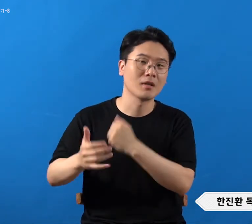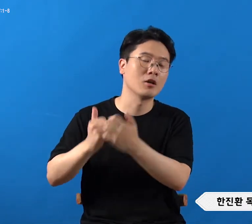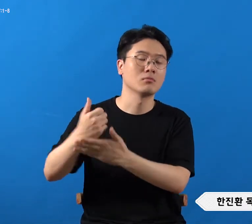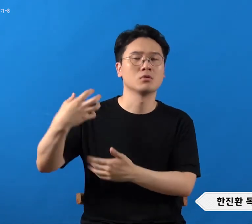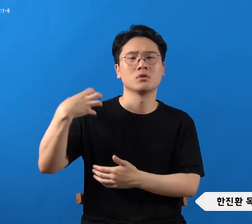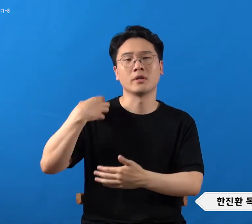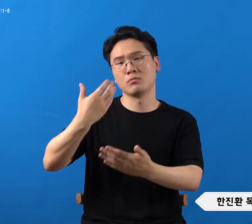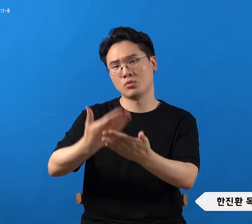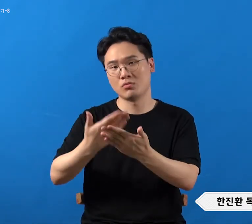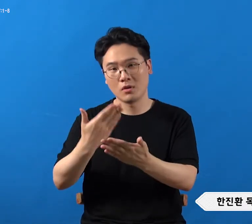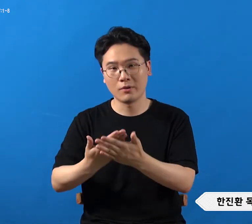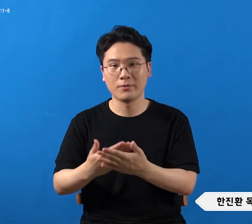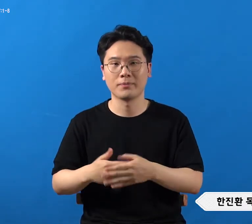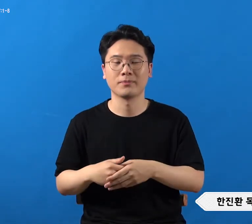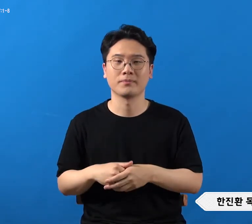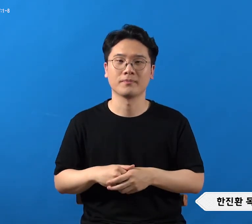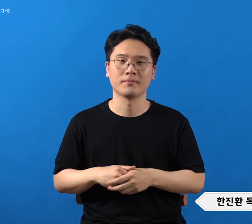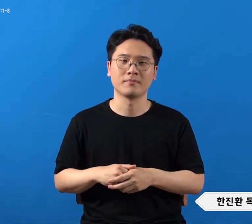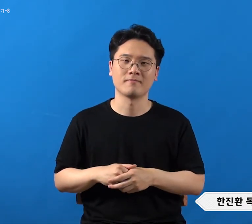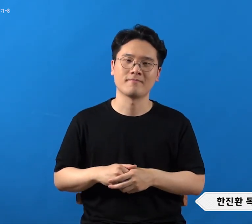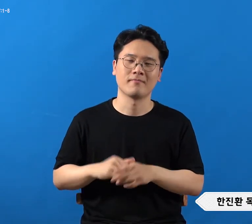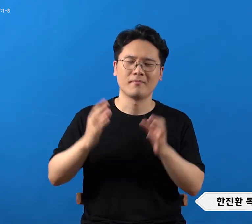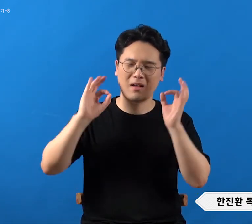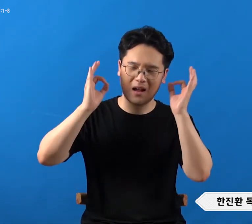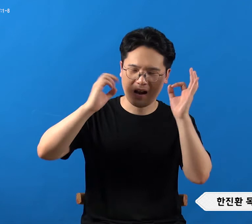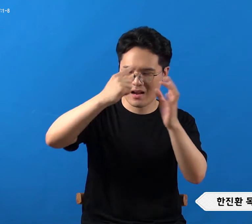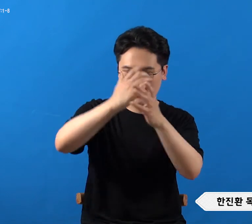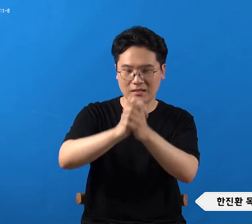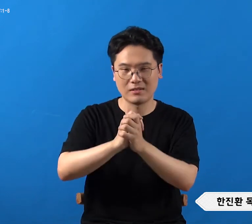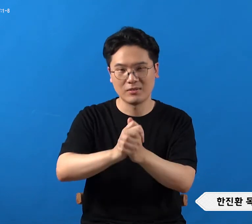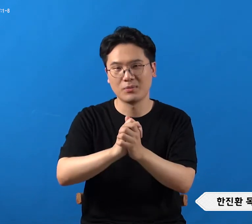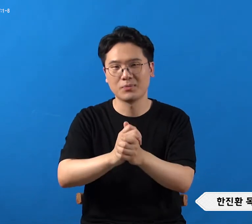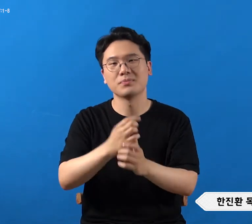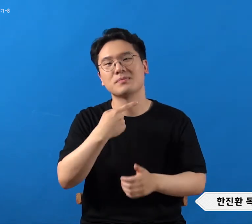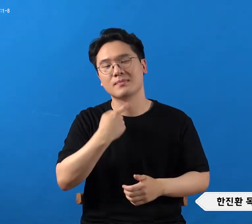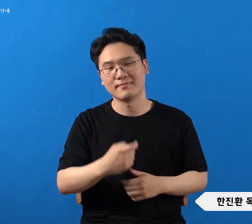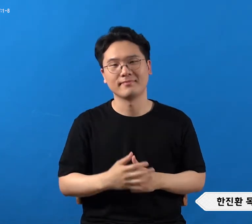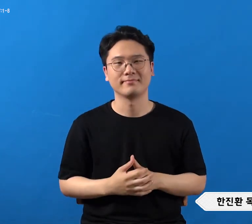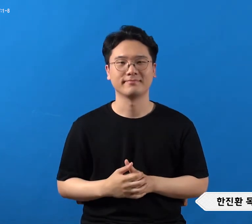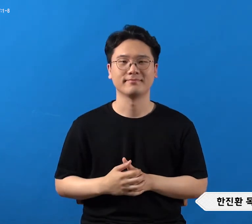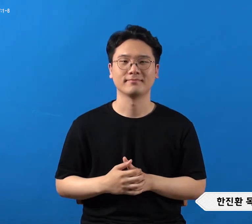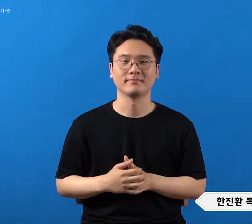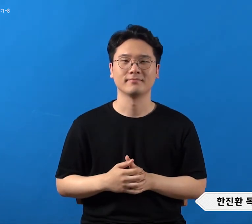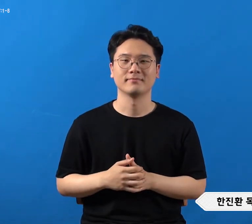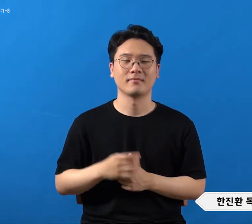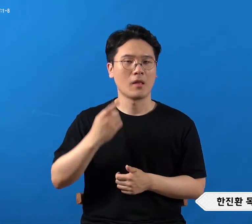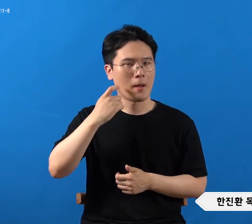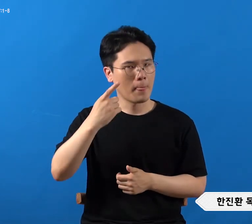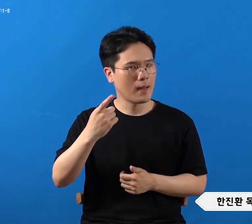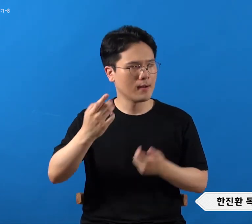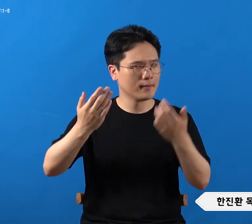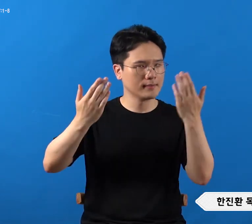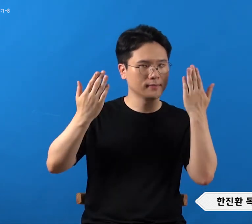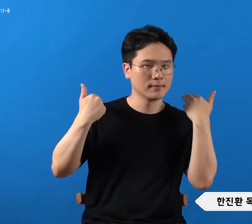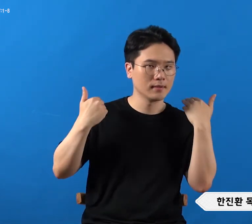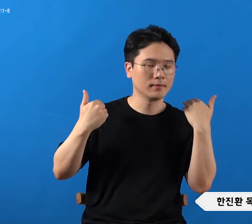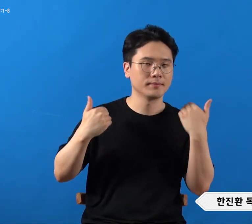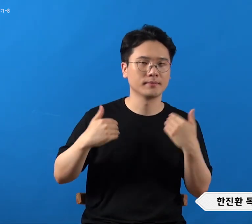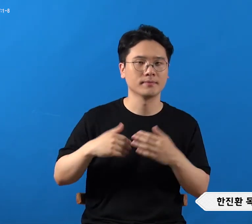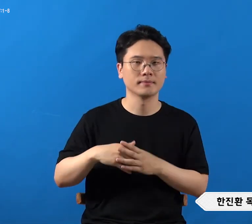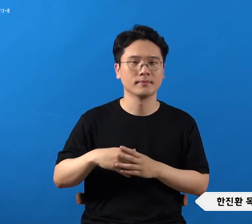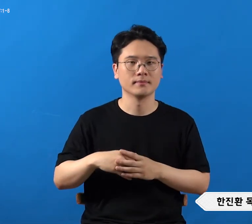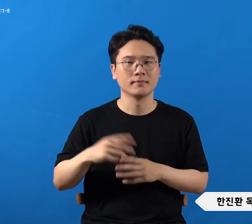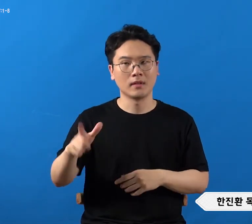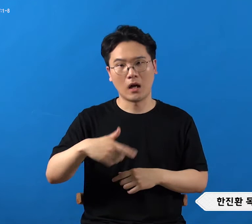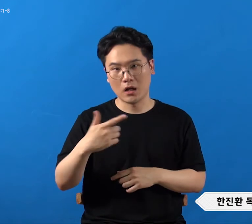책임져 주셔야지요. 때를 쓰면서 기도를 했습니다. 한 달쯤 지났을까?